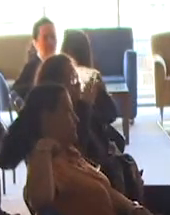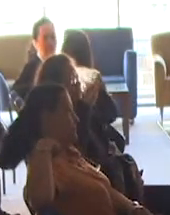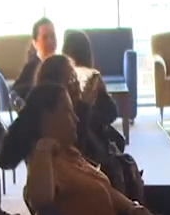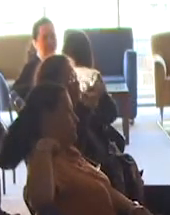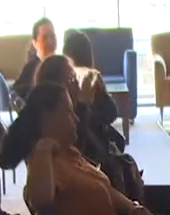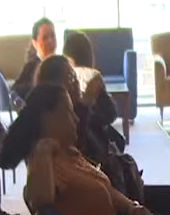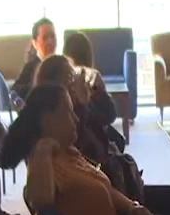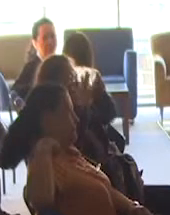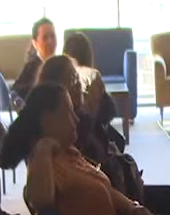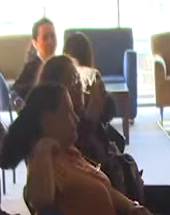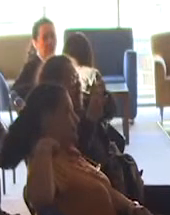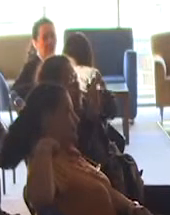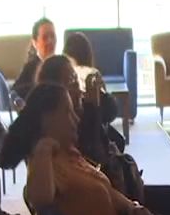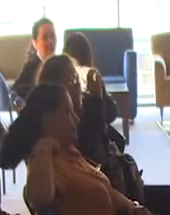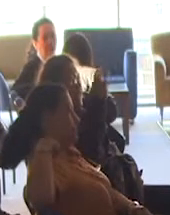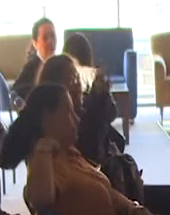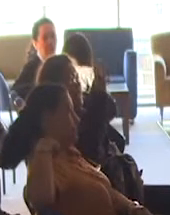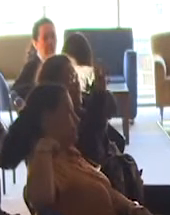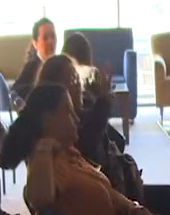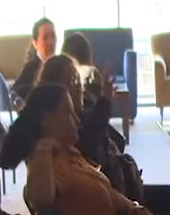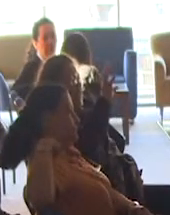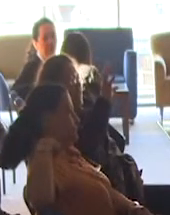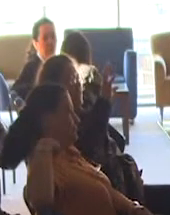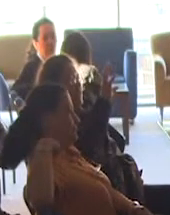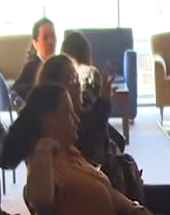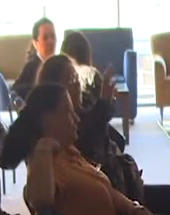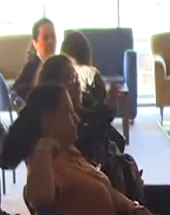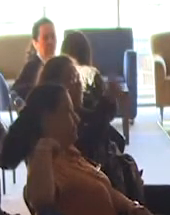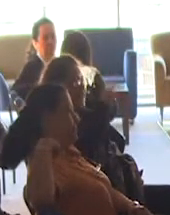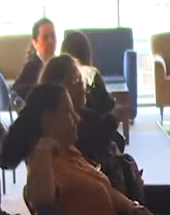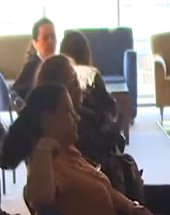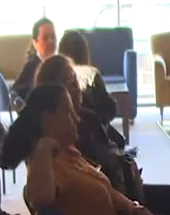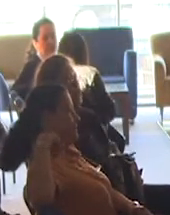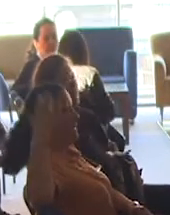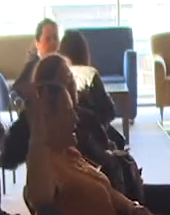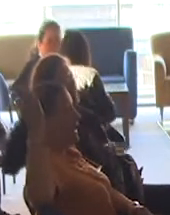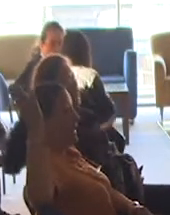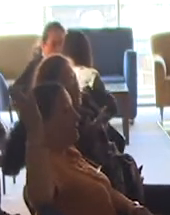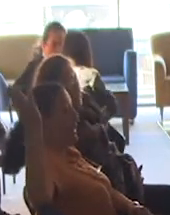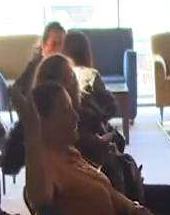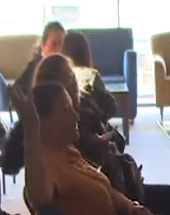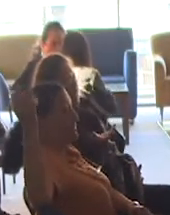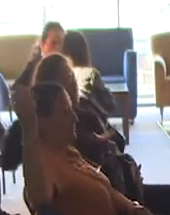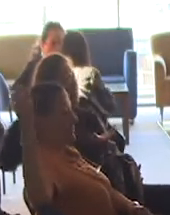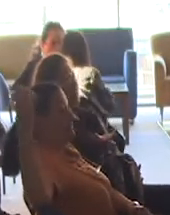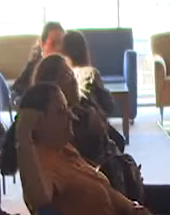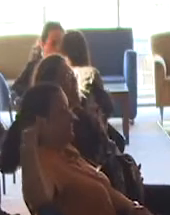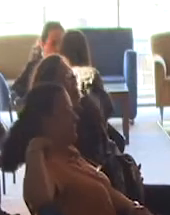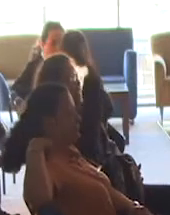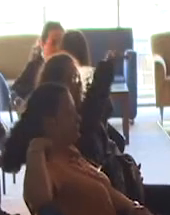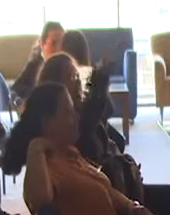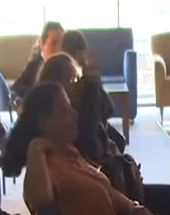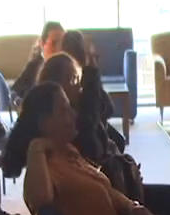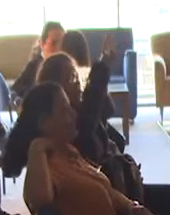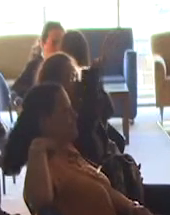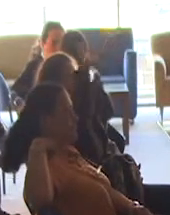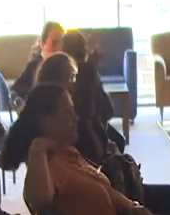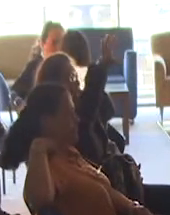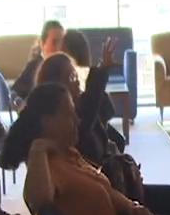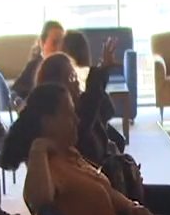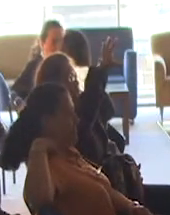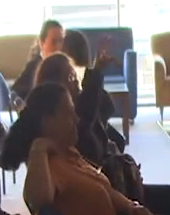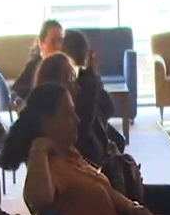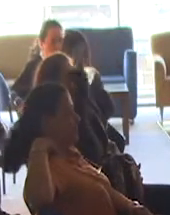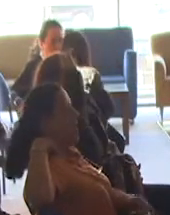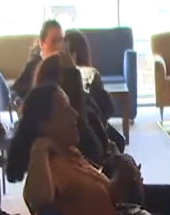siguen teniendo o se siguen formando licenciados en áreas específicas que desconocen o que no le están dando la importancia y que